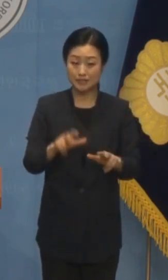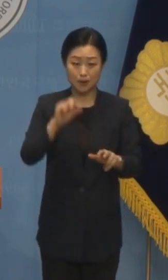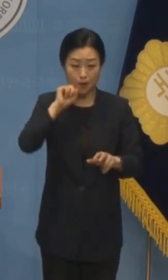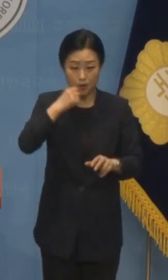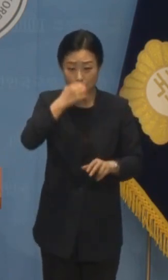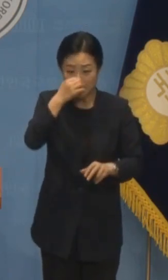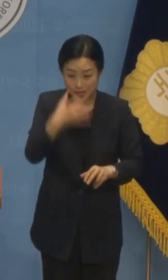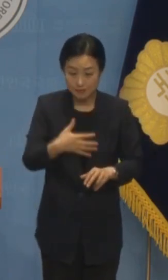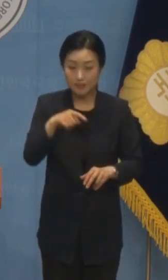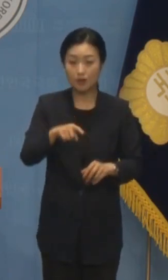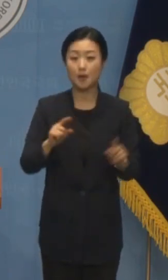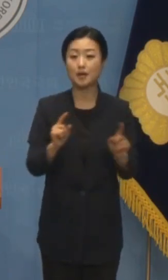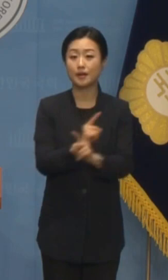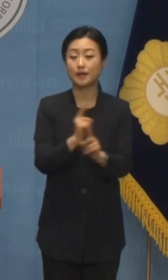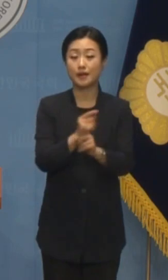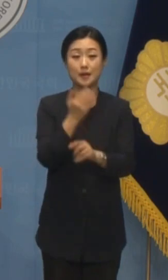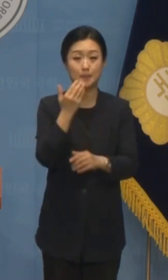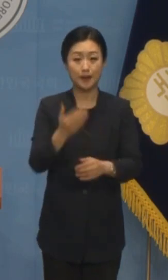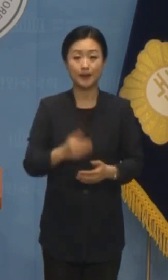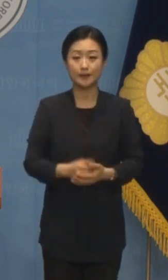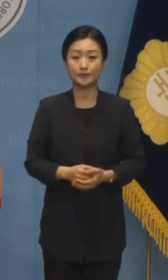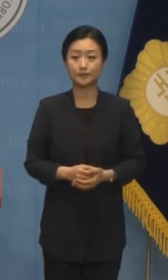현재의 경로를 바꿀 수 있습니다.